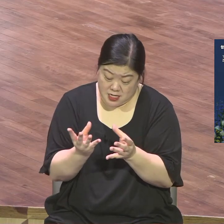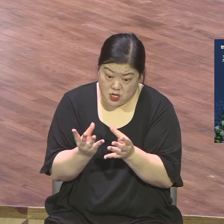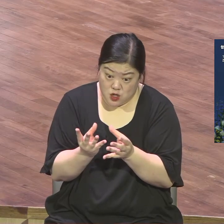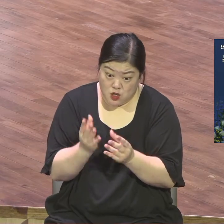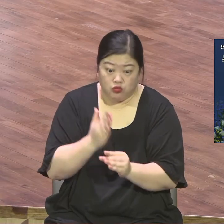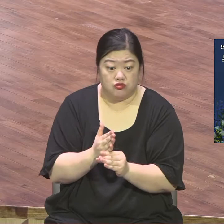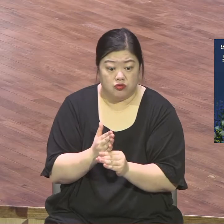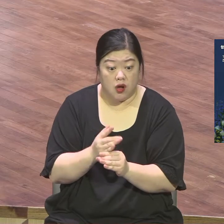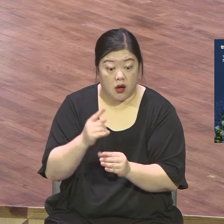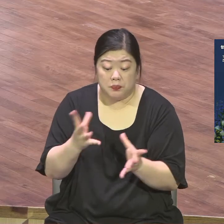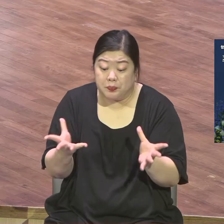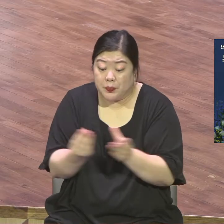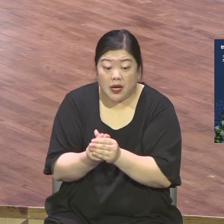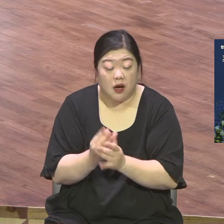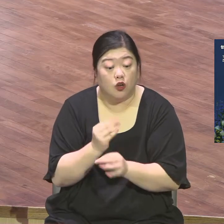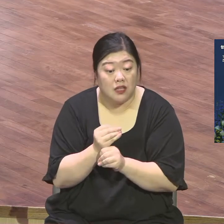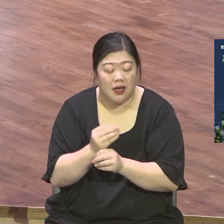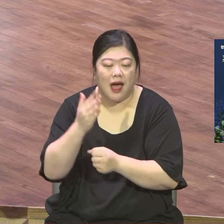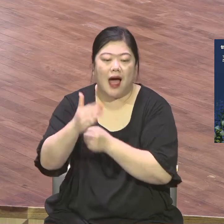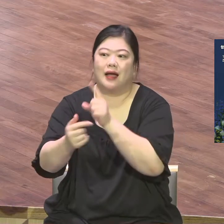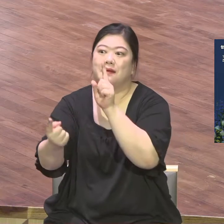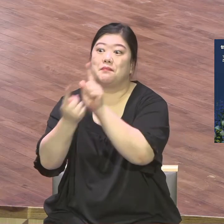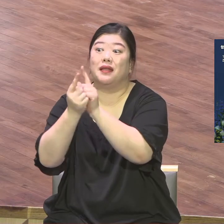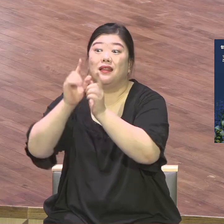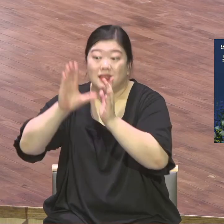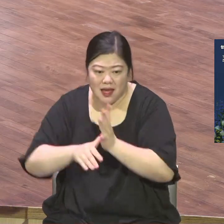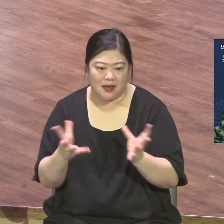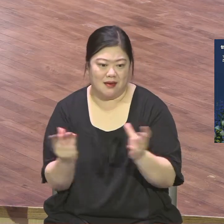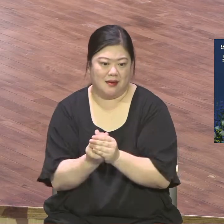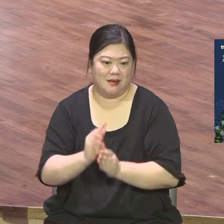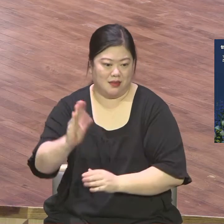앞에 서기까지, 우리 주님 앞에 서는 그날까지 공사 중이에요.